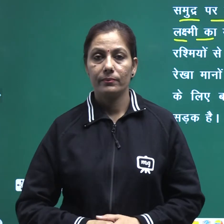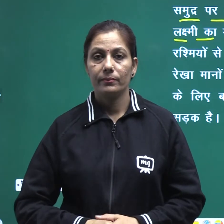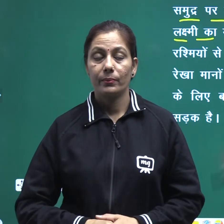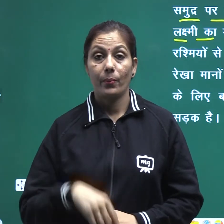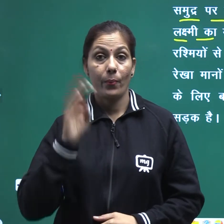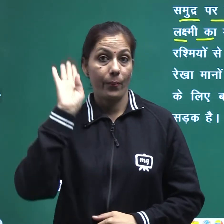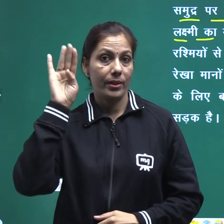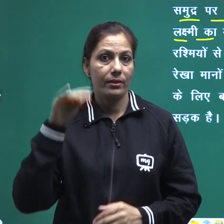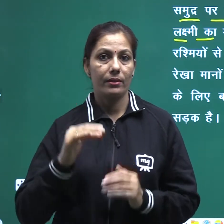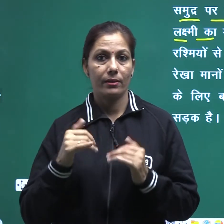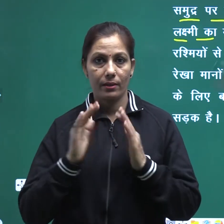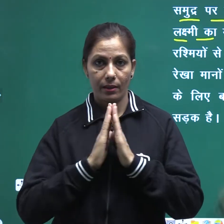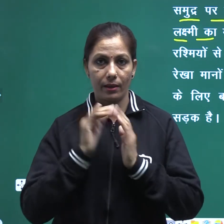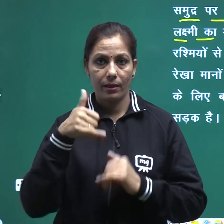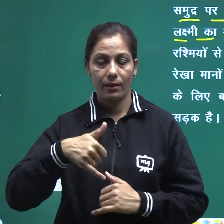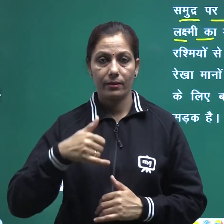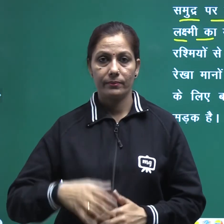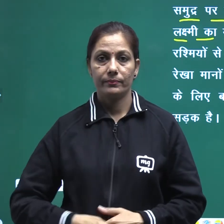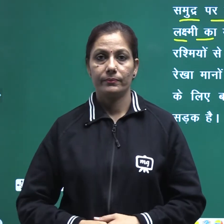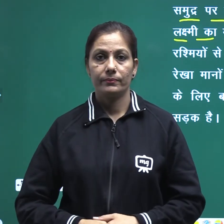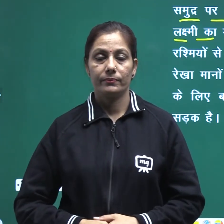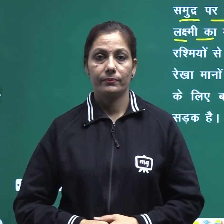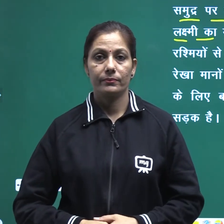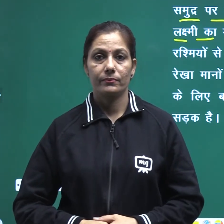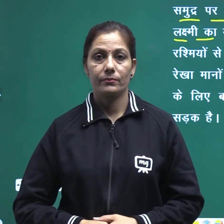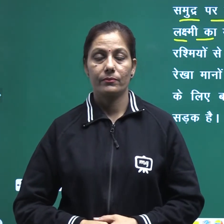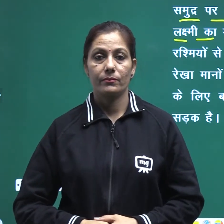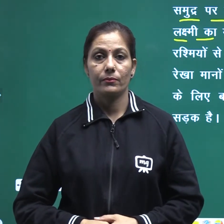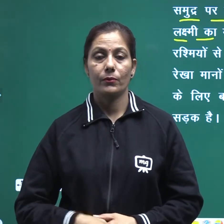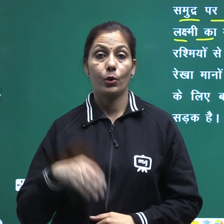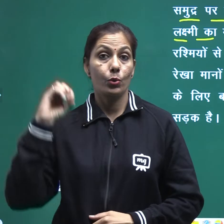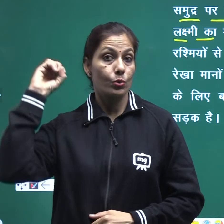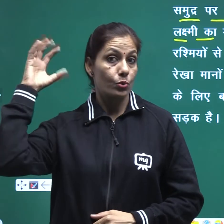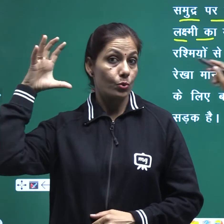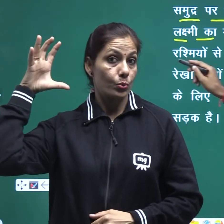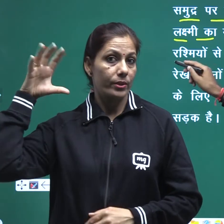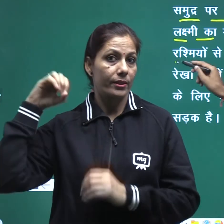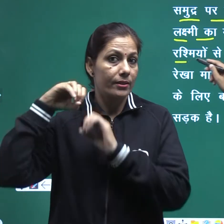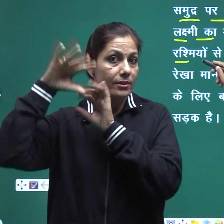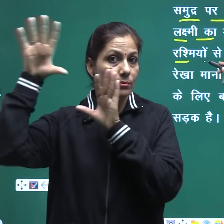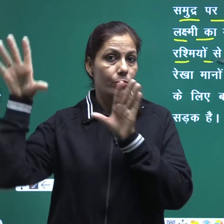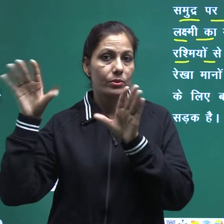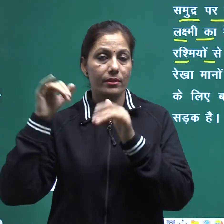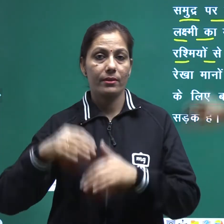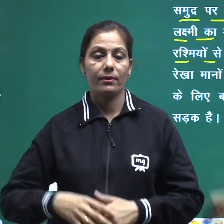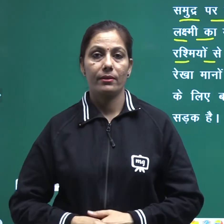का मंदिर है कि सूर्य की रश्मियों से देते हैं